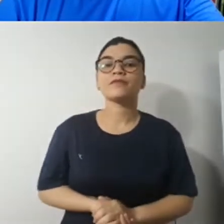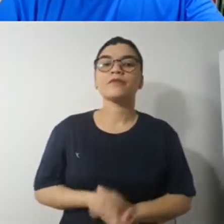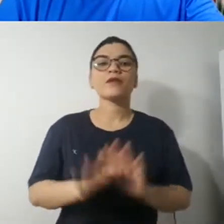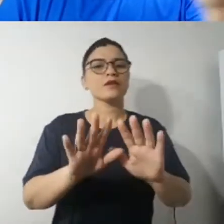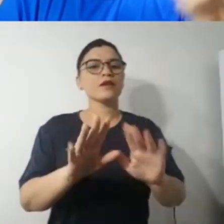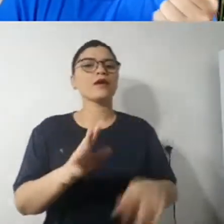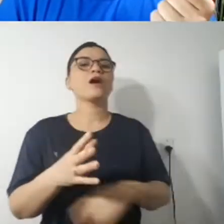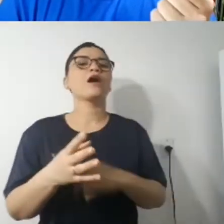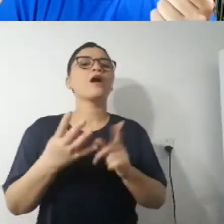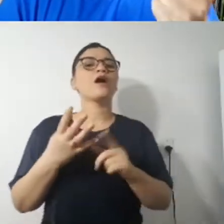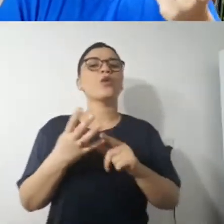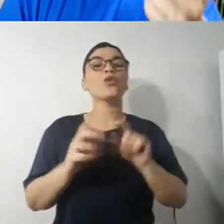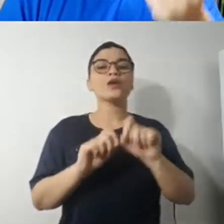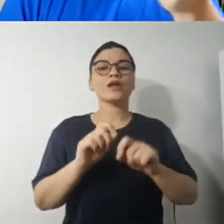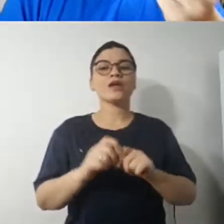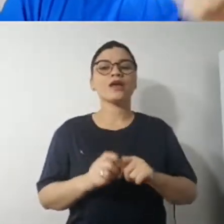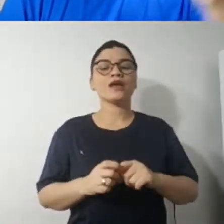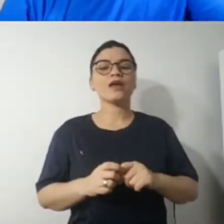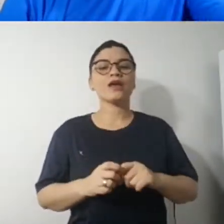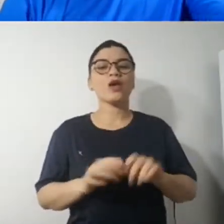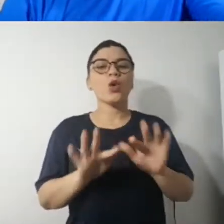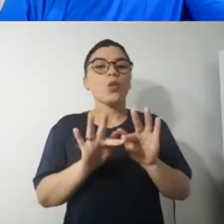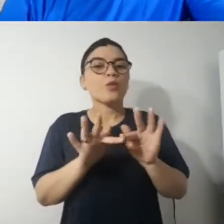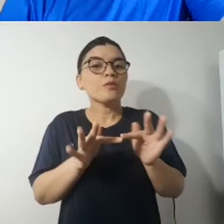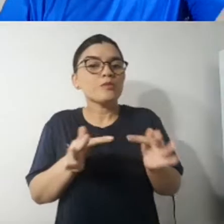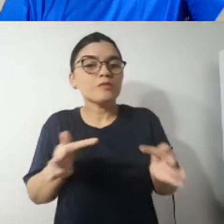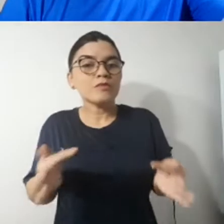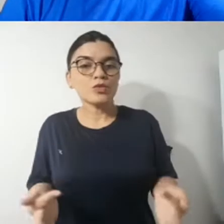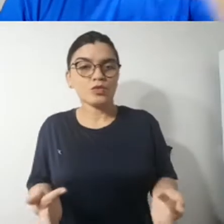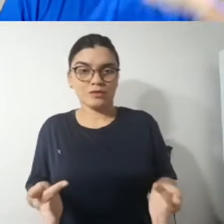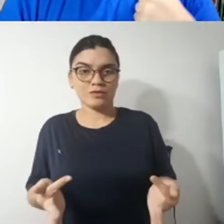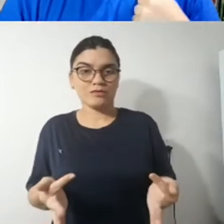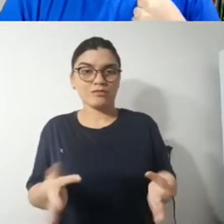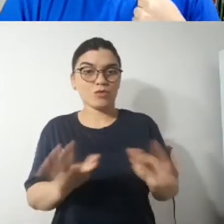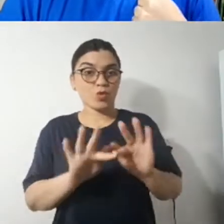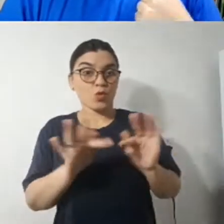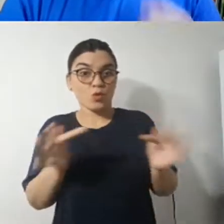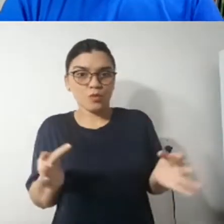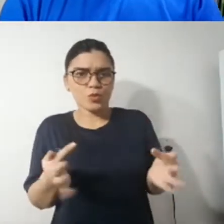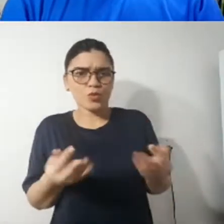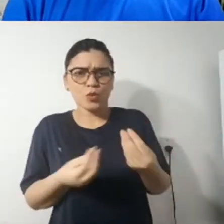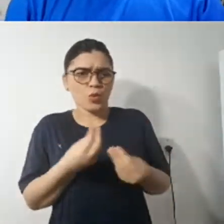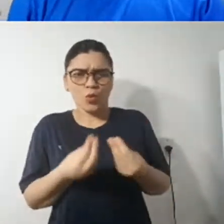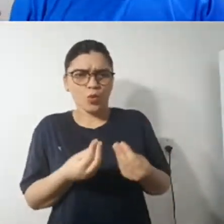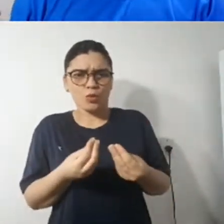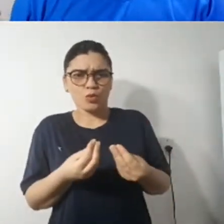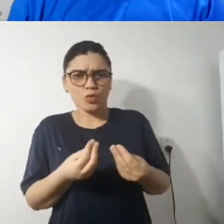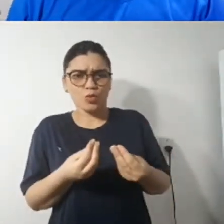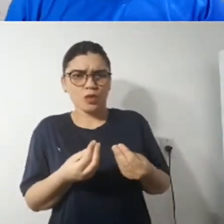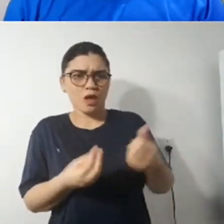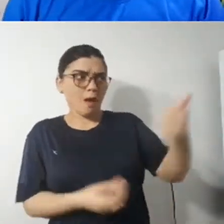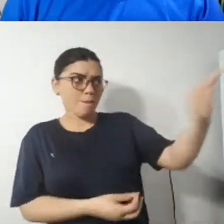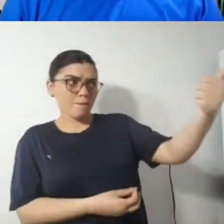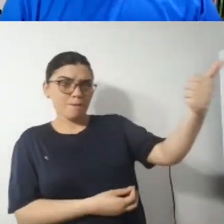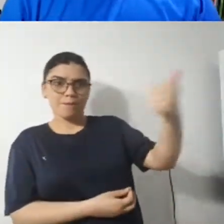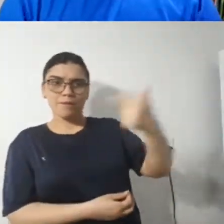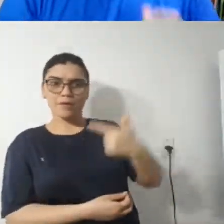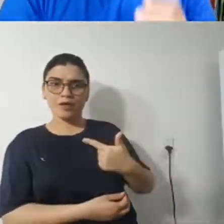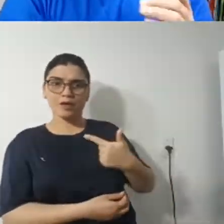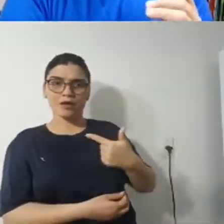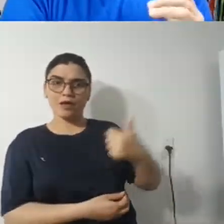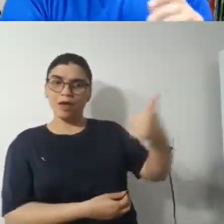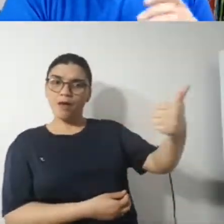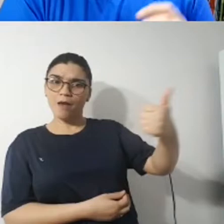ou seja, considerar os outros superiores a mim. Não me exaltar diante dos outros, não